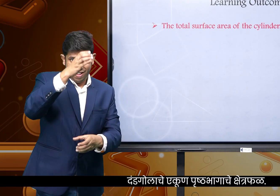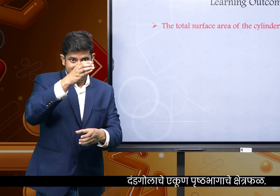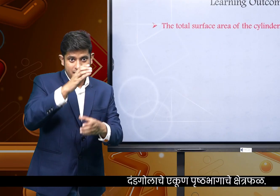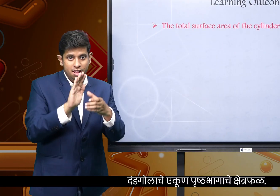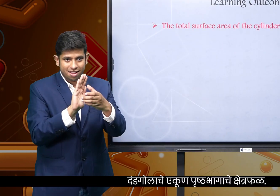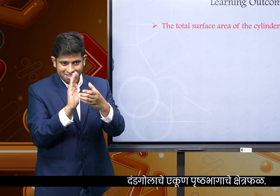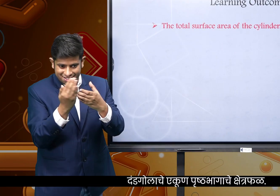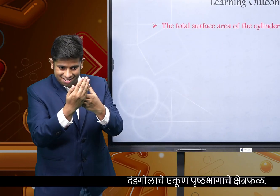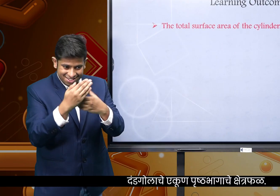क्षेत्रफळ,